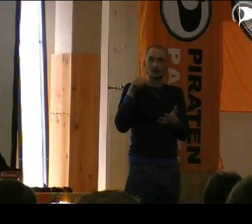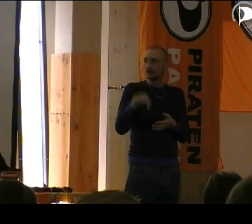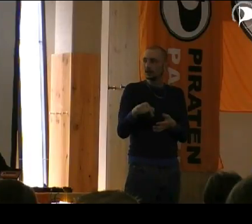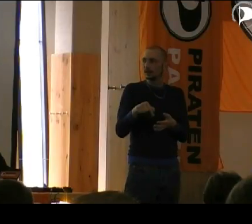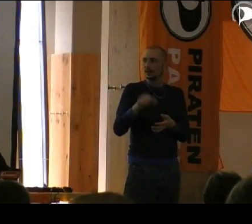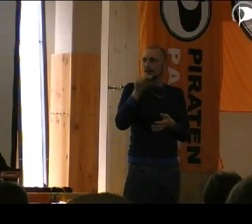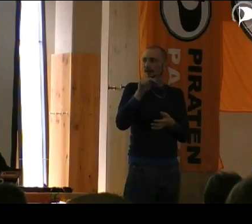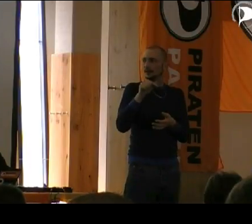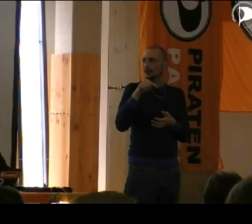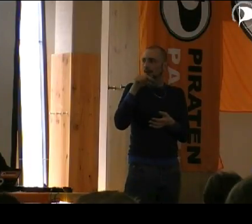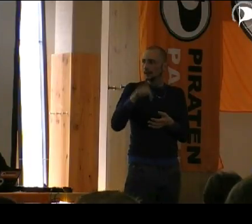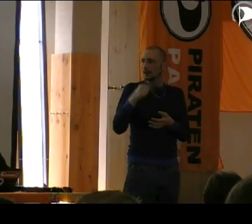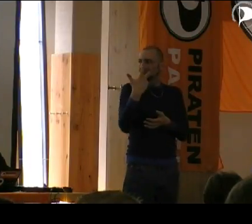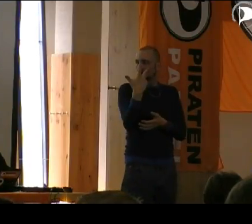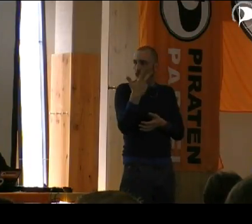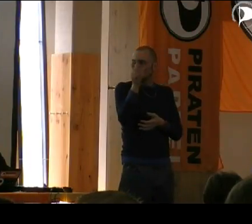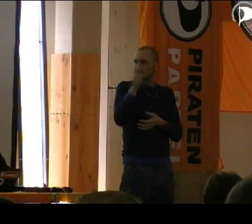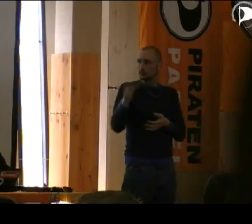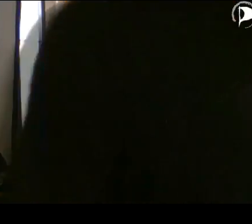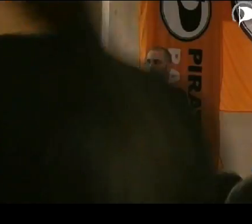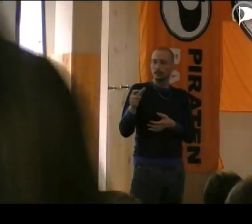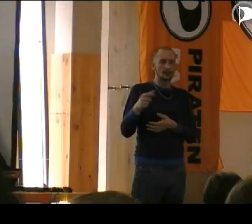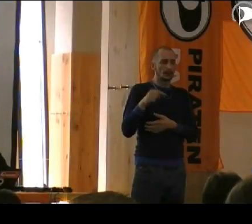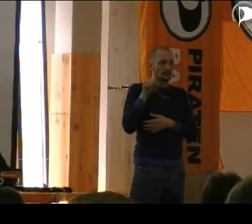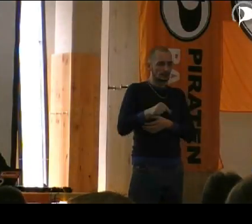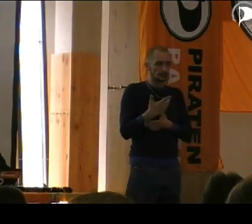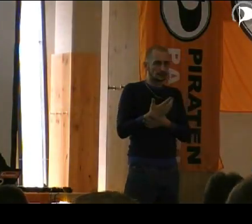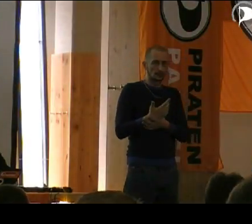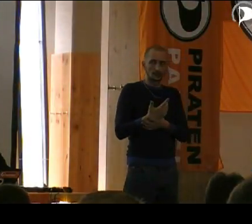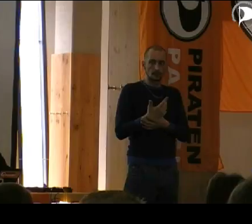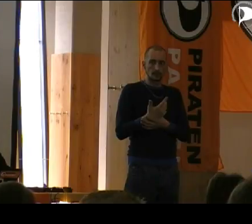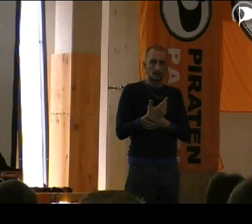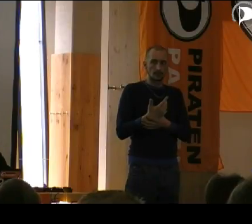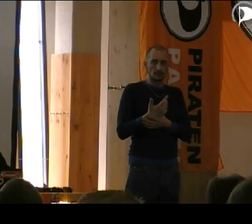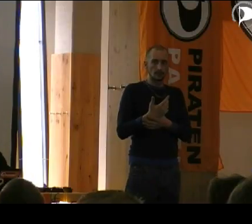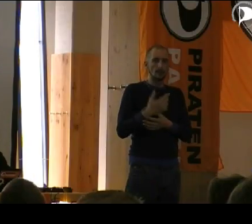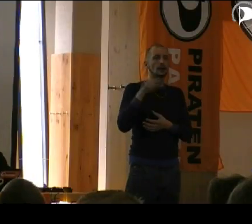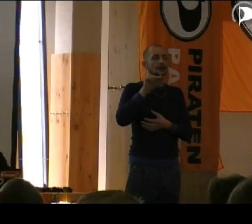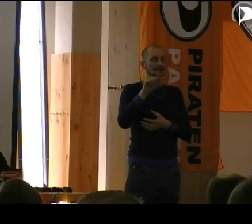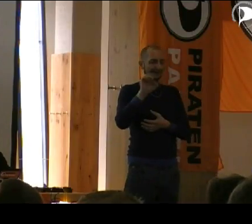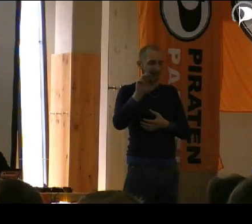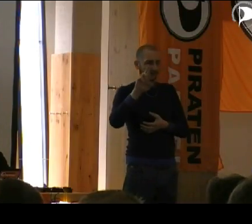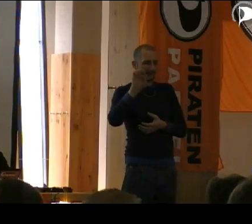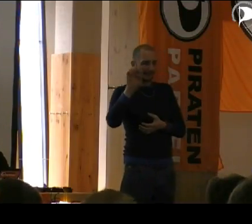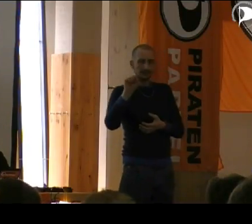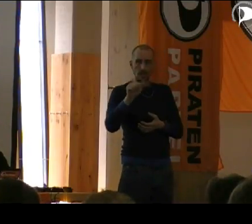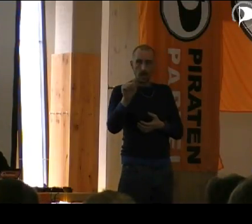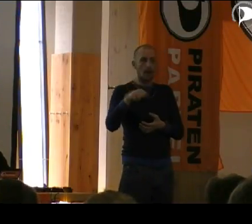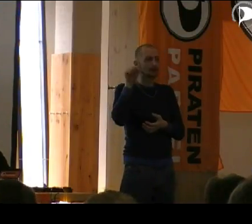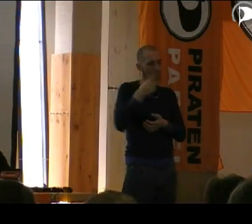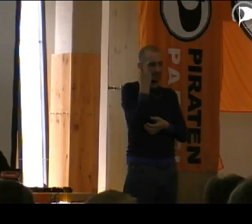david mcallister mann und vier räder war gestern abend noch nicht dabei